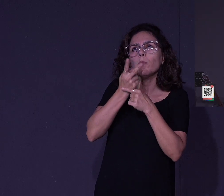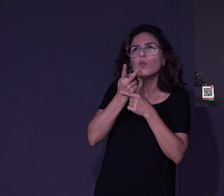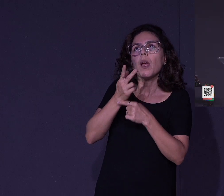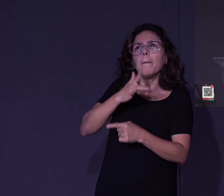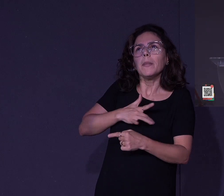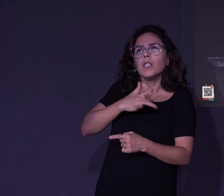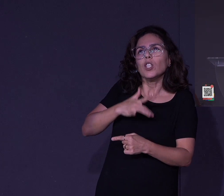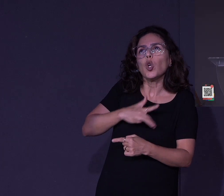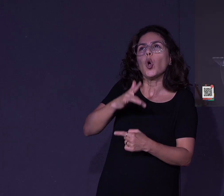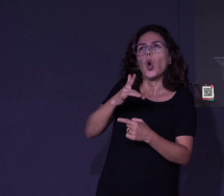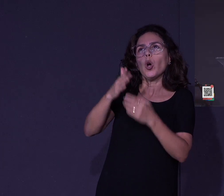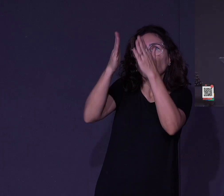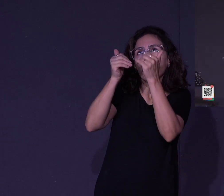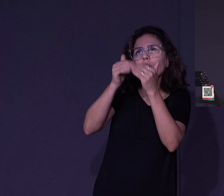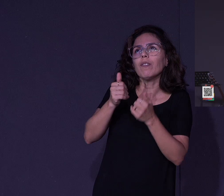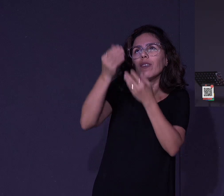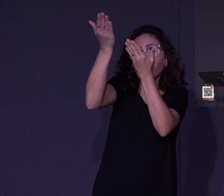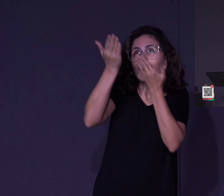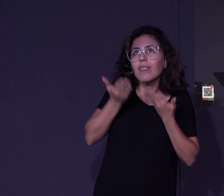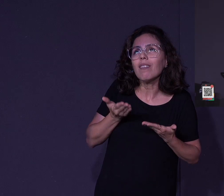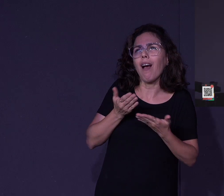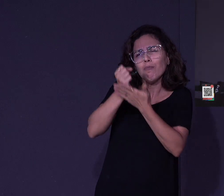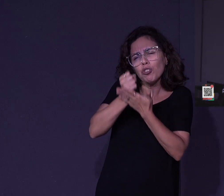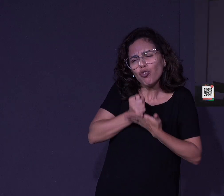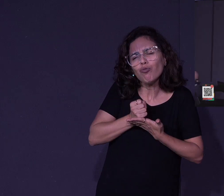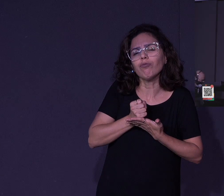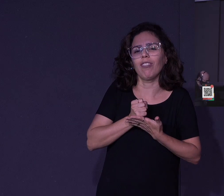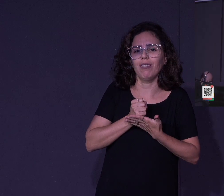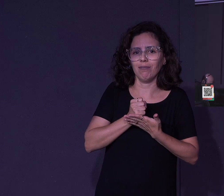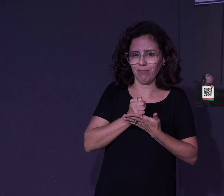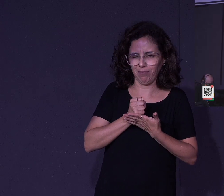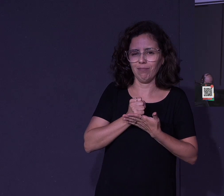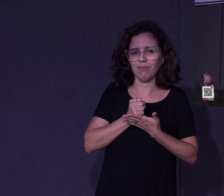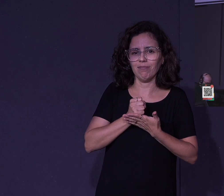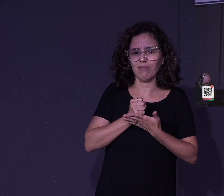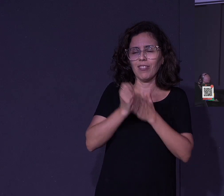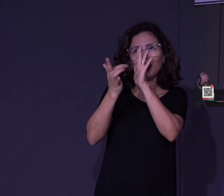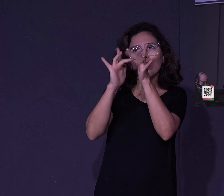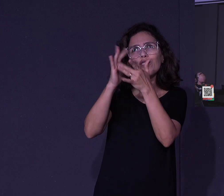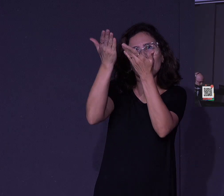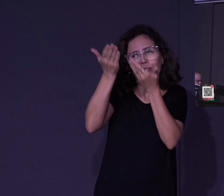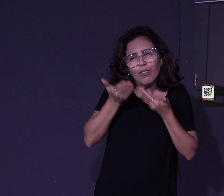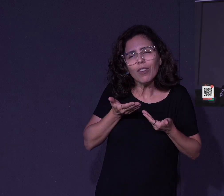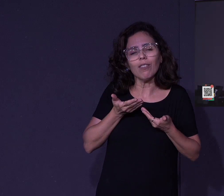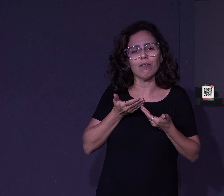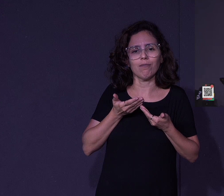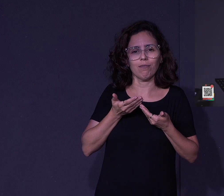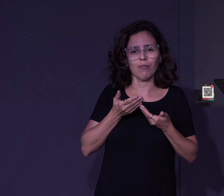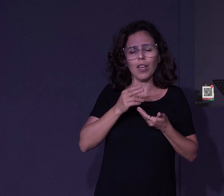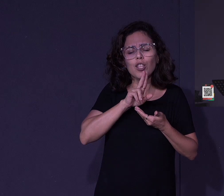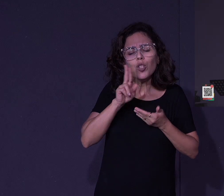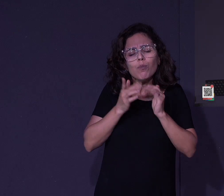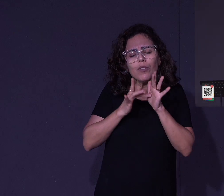Jesus. Fala como nordestino mesmo, me acuda. Chega aqui. Em nome